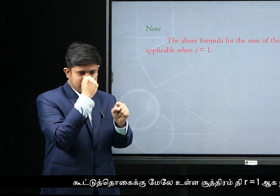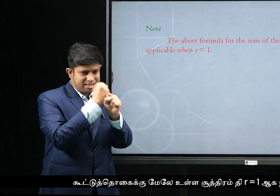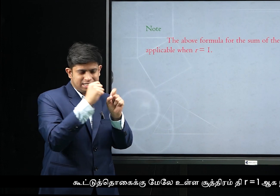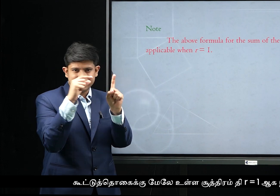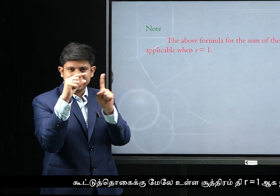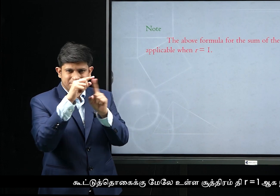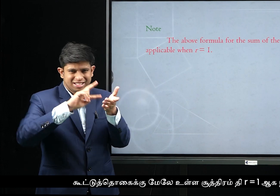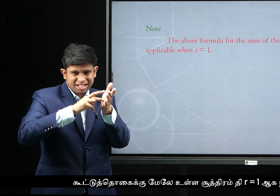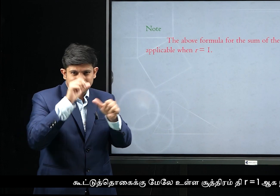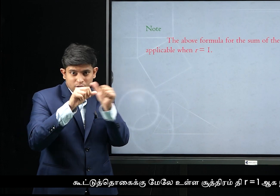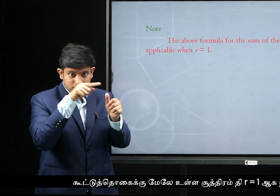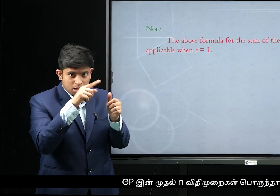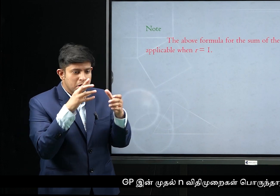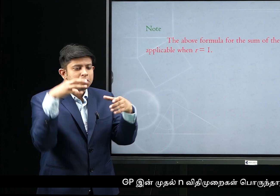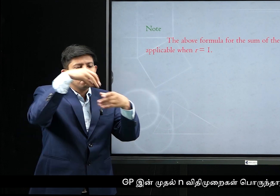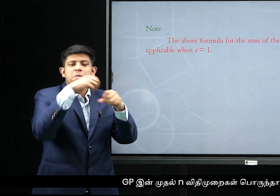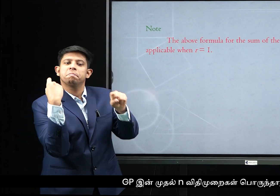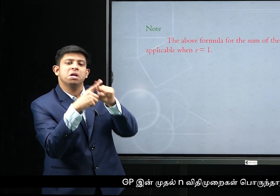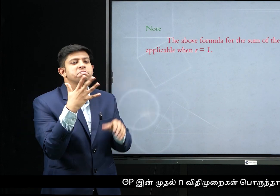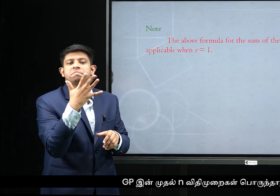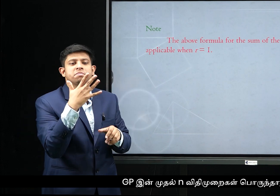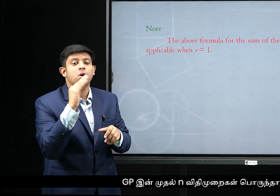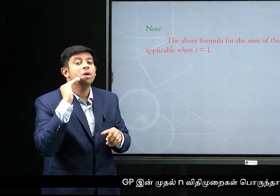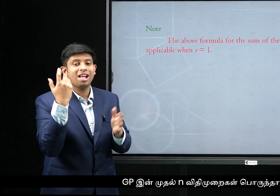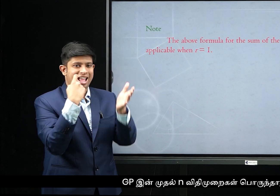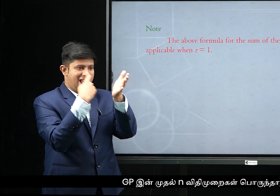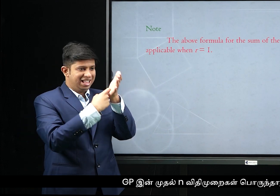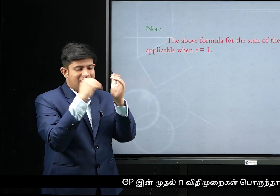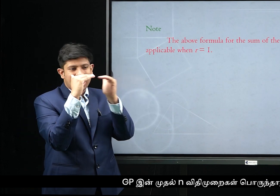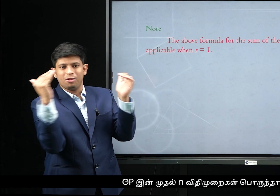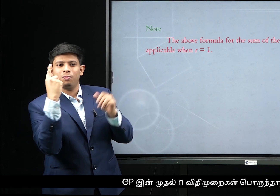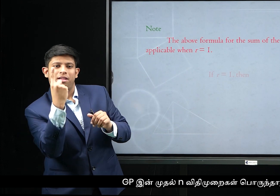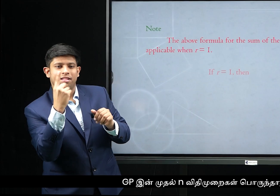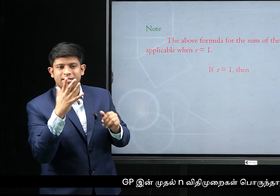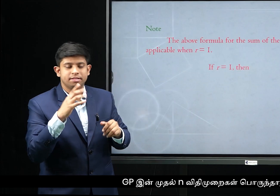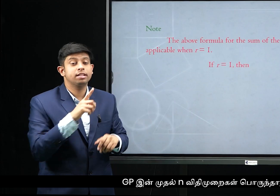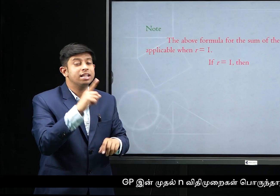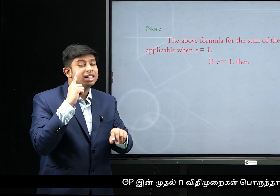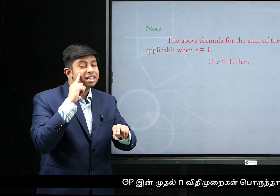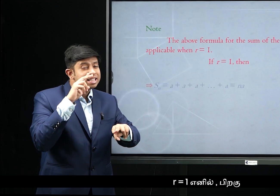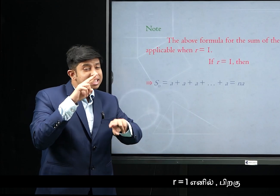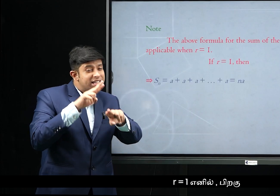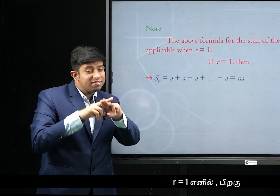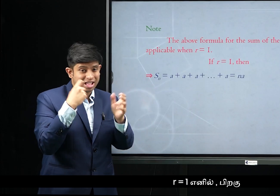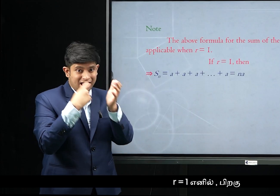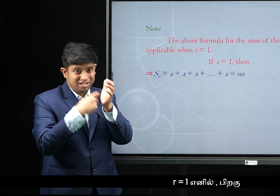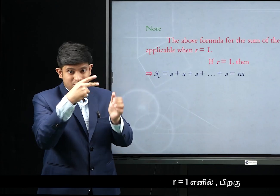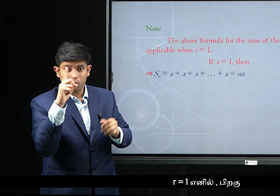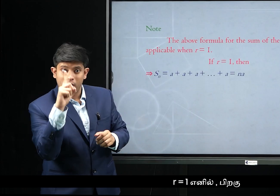1ஆக இருக்கும் பொழுது gpயின் முதல் n விதிமுறைகள் பொருந்தாது. இப்பொழுது r